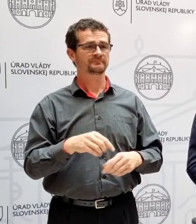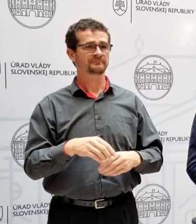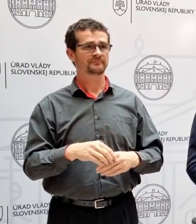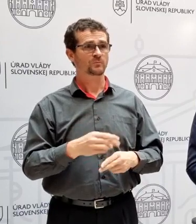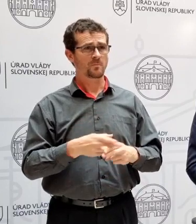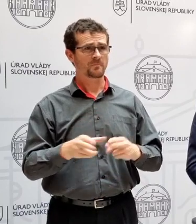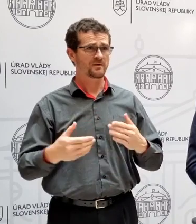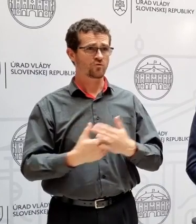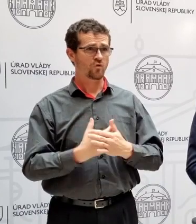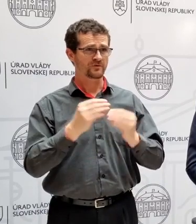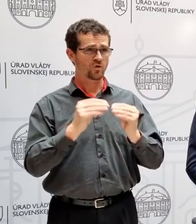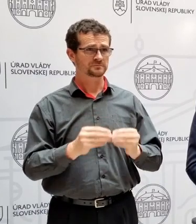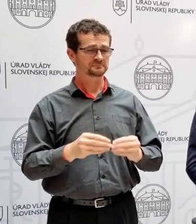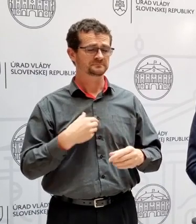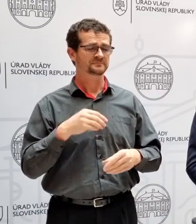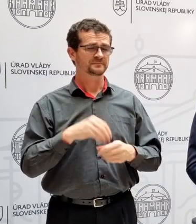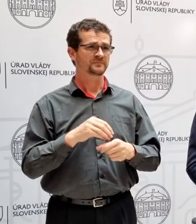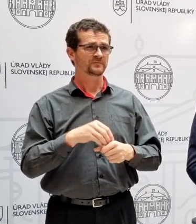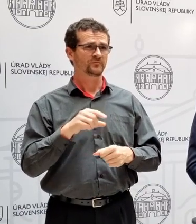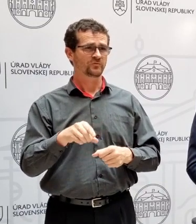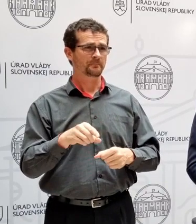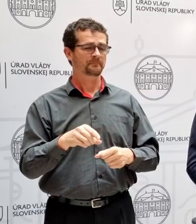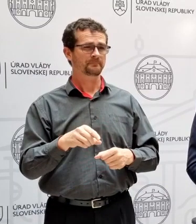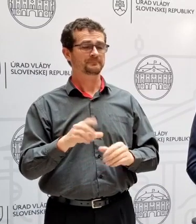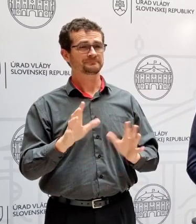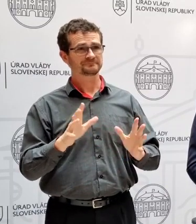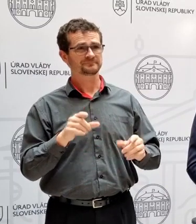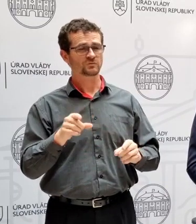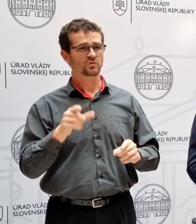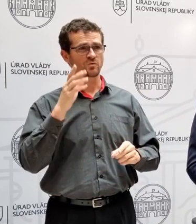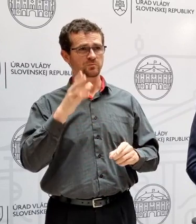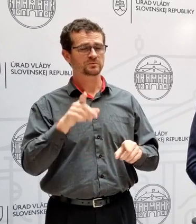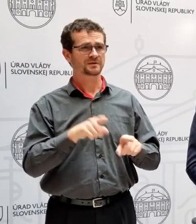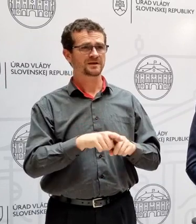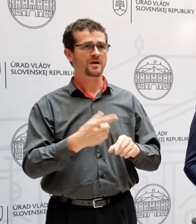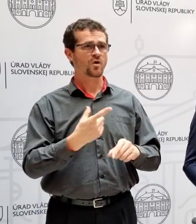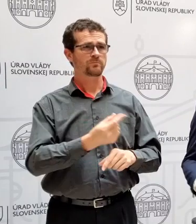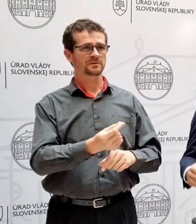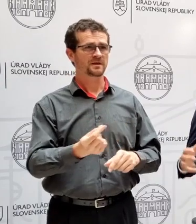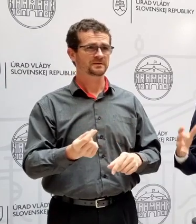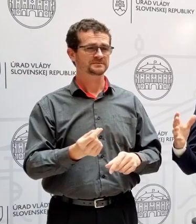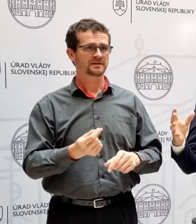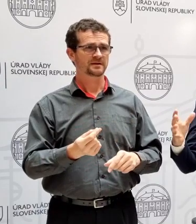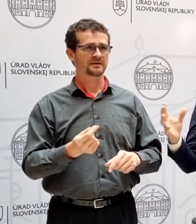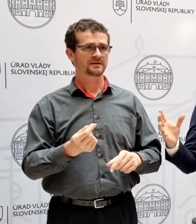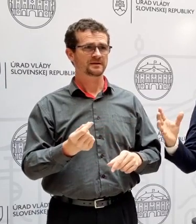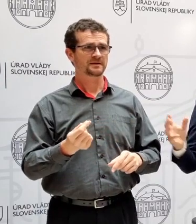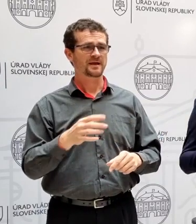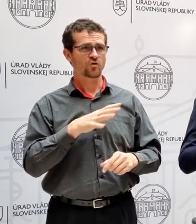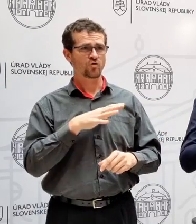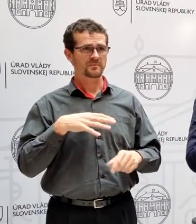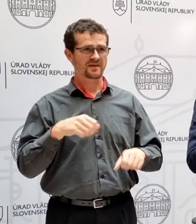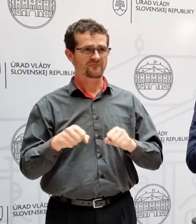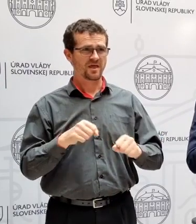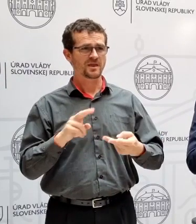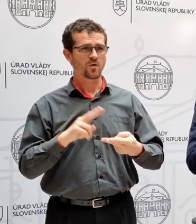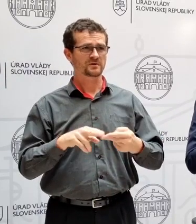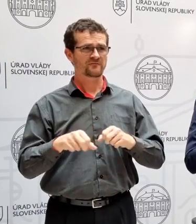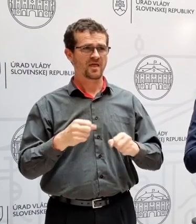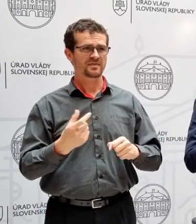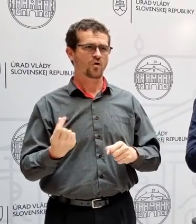úplne nový koncept? Áno, ideme v tomto duchu, že kvázi to bude taká kombinácia, by som povedal, klasickej vlády a